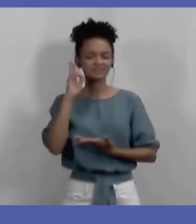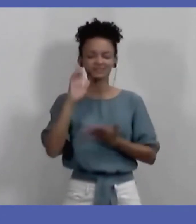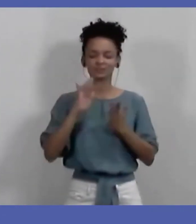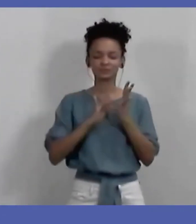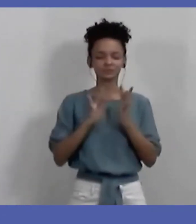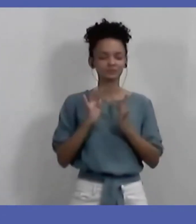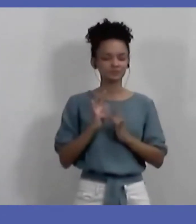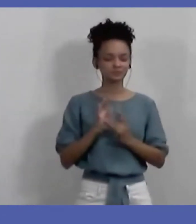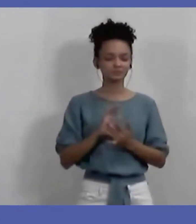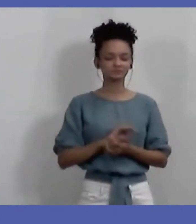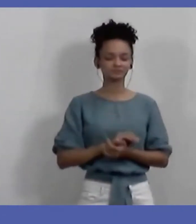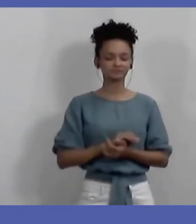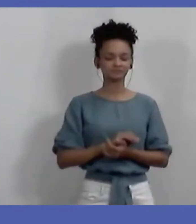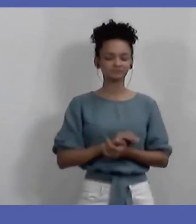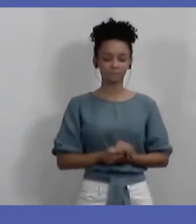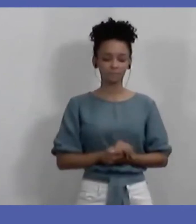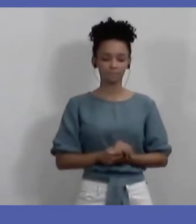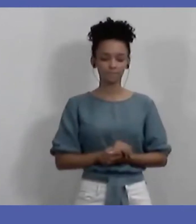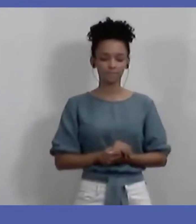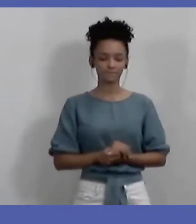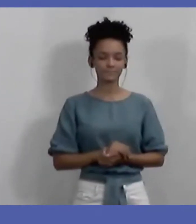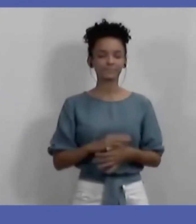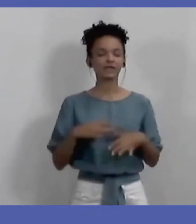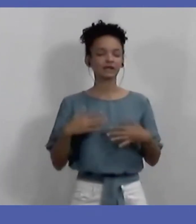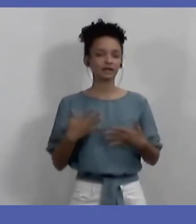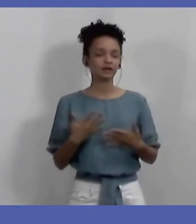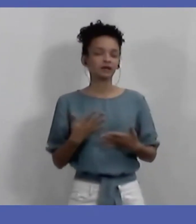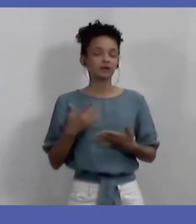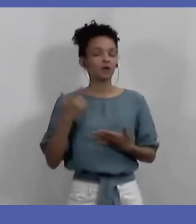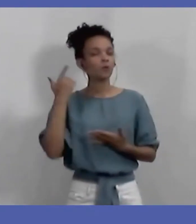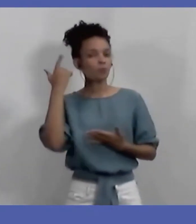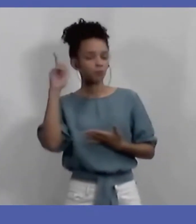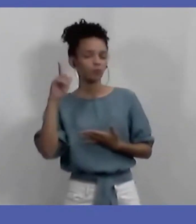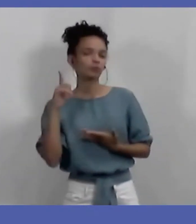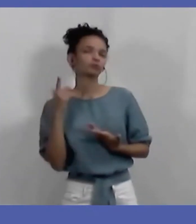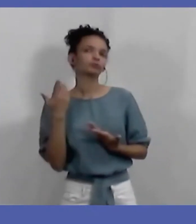Aí, e outra coisa,